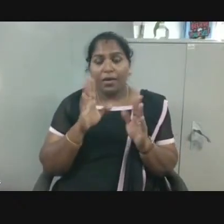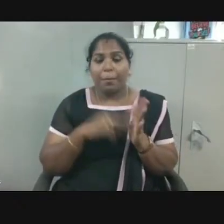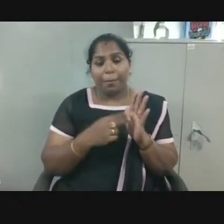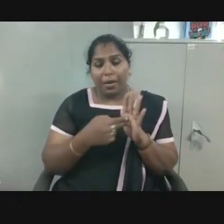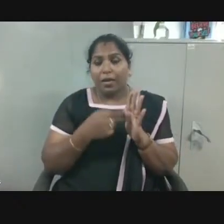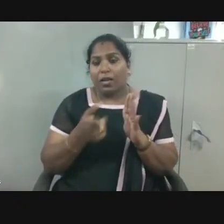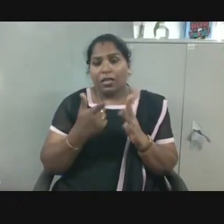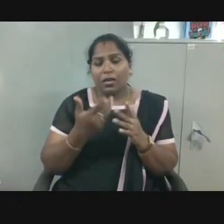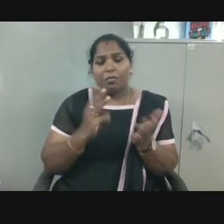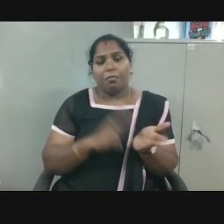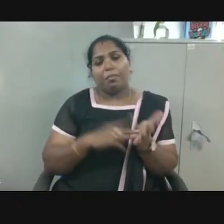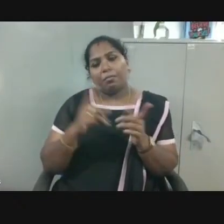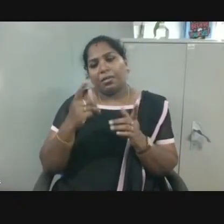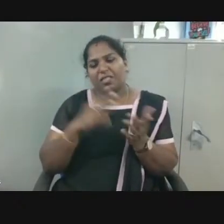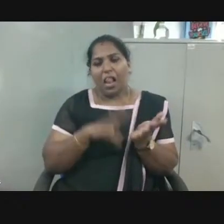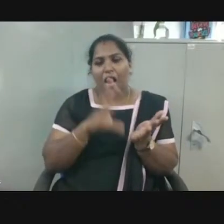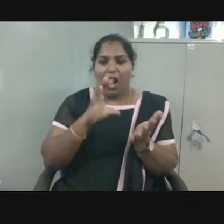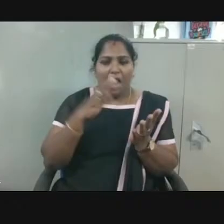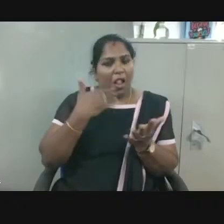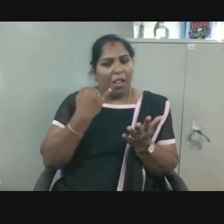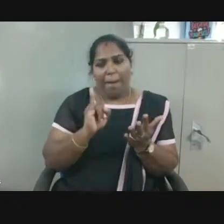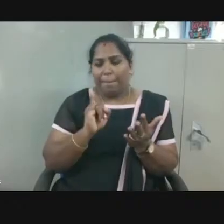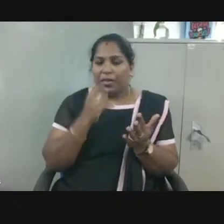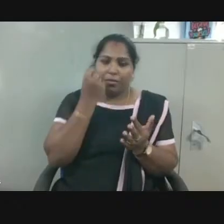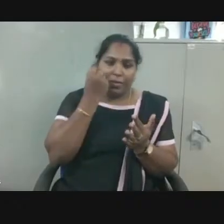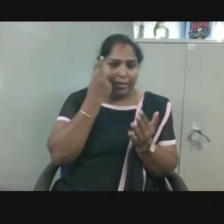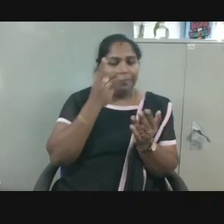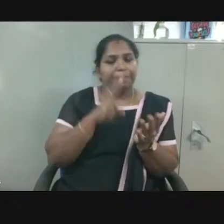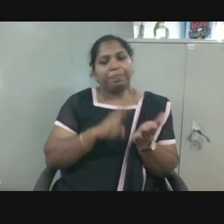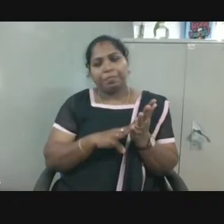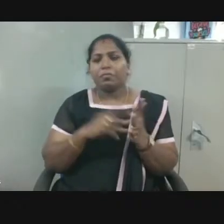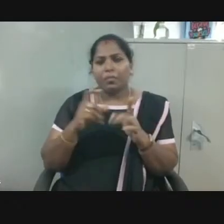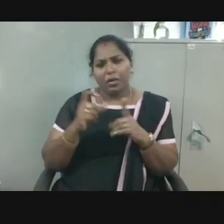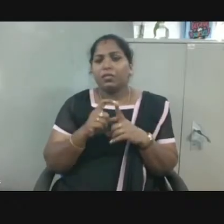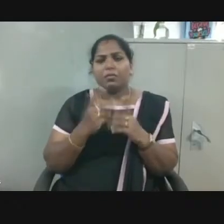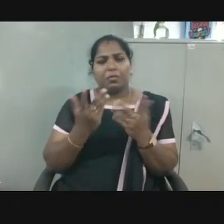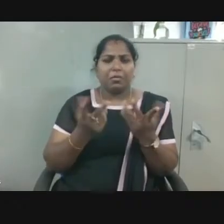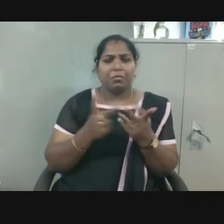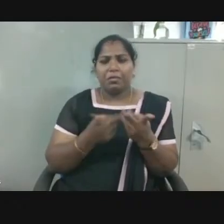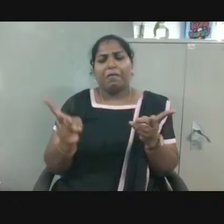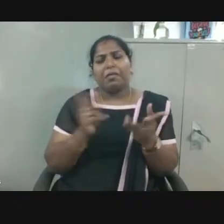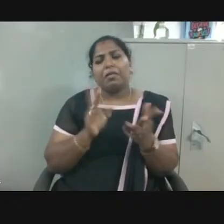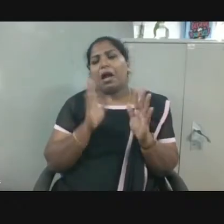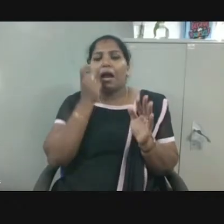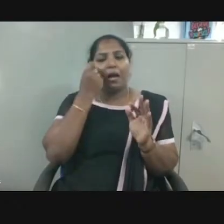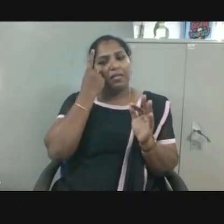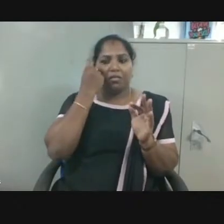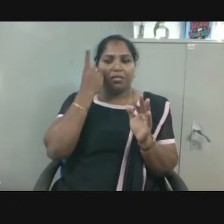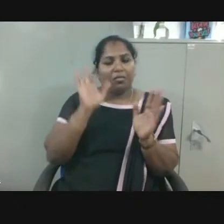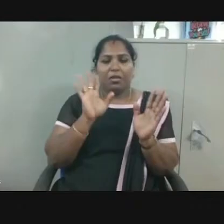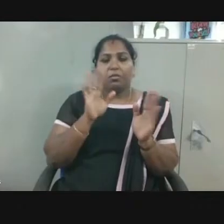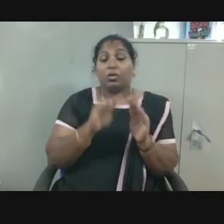മസിലിന്റെ ഡാമേജ് വന്നു എന്നുള്ളത് നമുക്ക് മനസ്സിലാവും. അതിപ്പോ ഡുഷീൻ മസ്കുലർ ഡിസ്ട്രോഫി ആകാം, വേറെ മസിലിന്റെ അസുഖം ആകാം. പക്ഷെ യൂഷ്വലി ഇതേ ലക്ഷണങ്ങളുമായിട്ട്